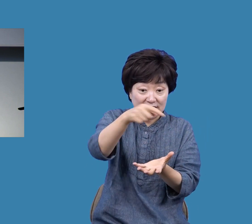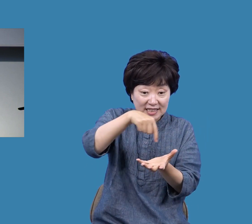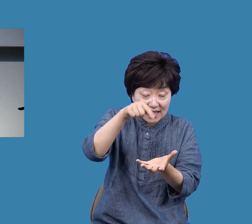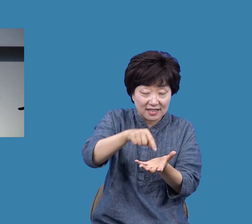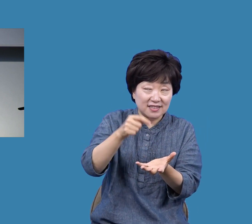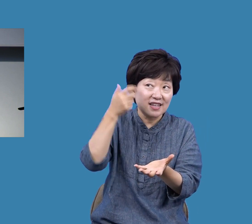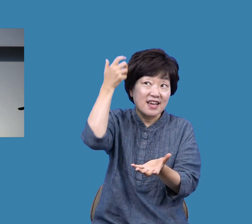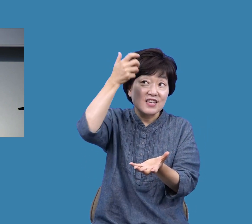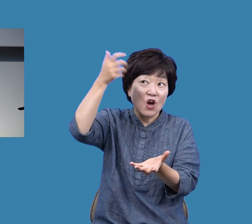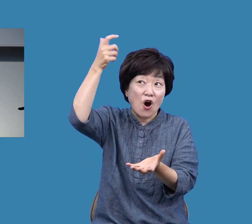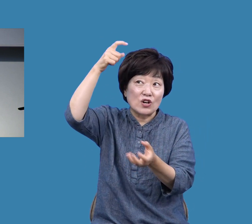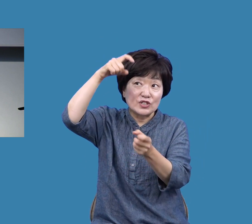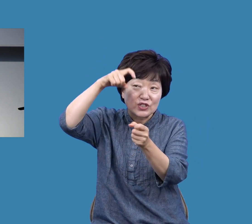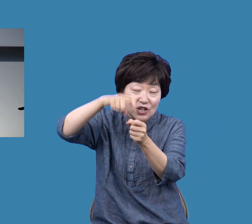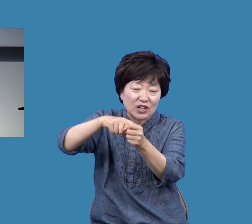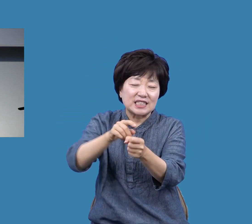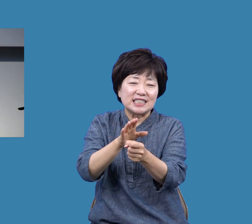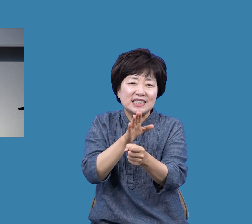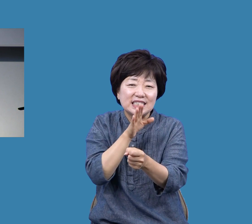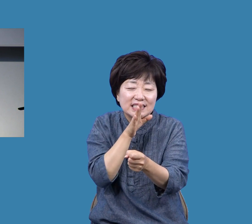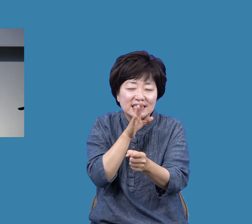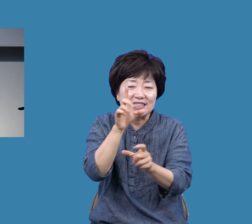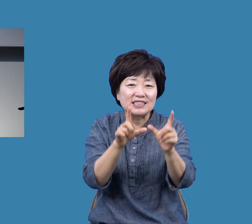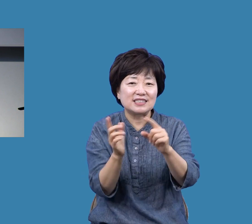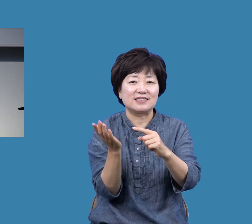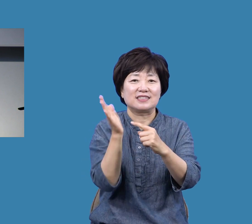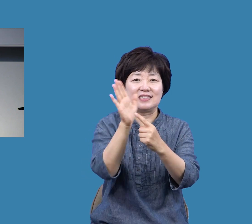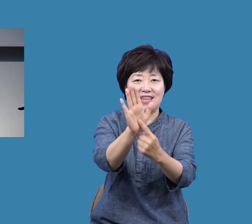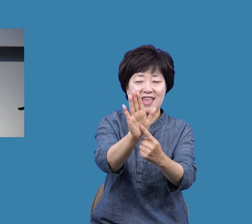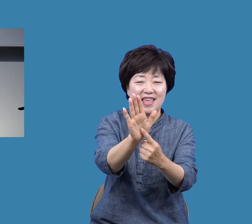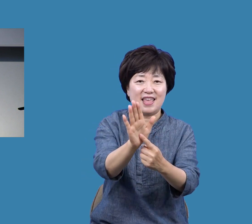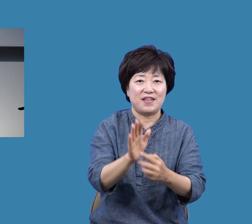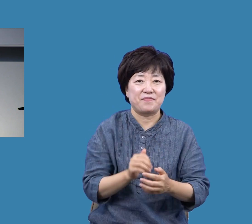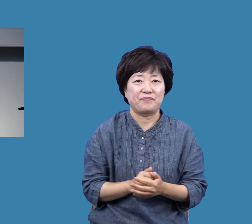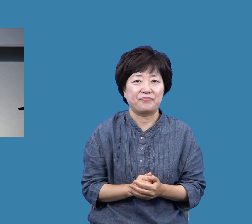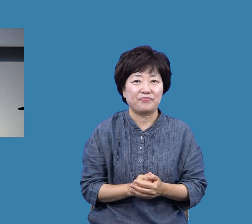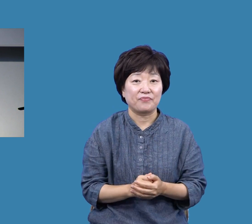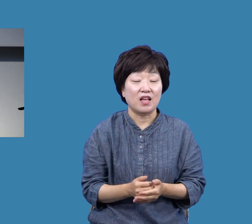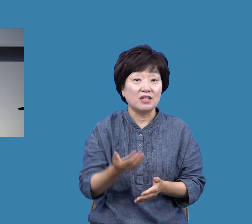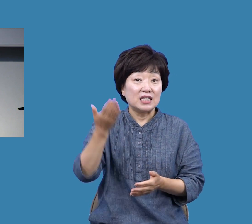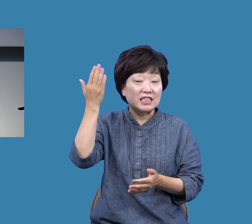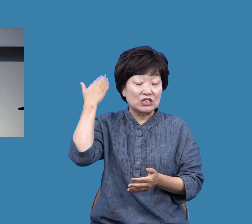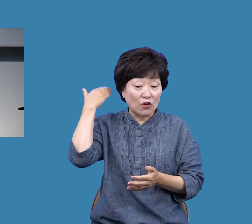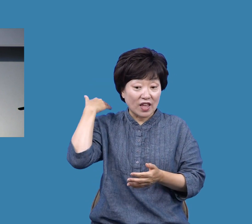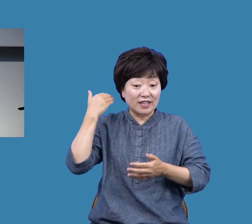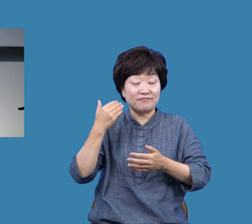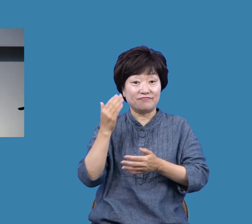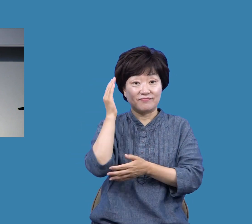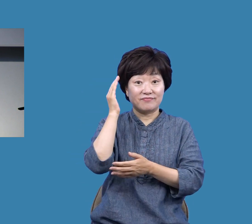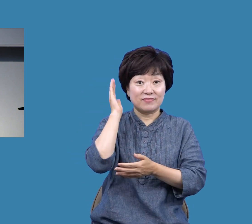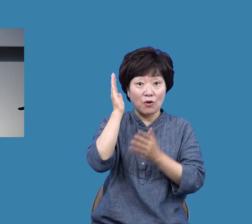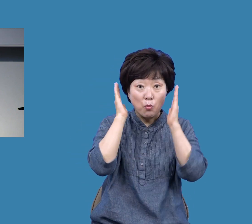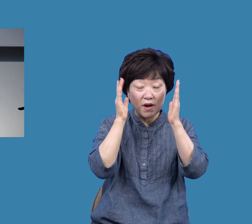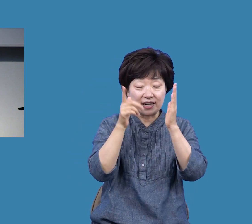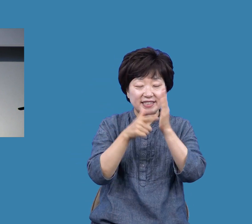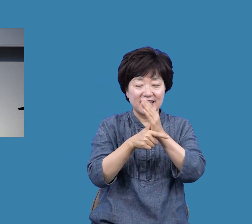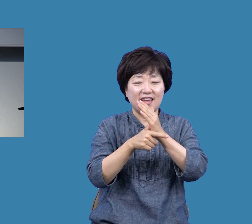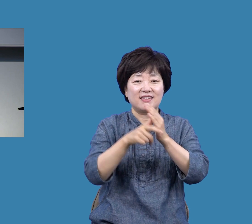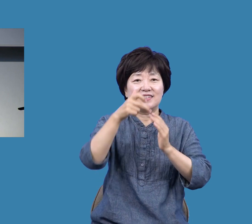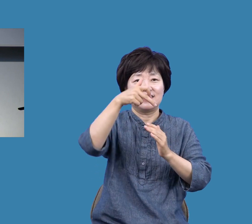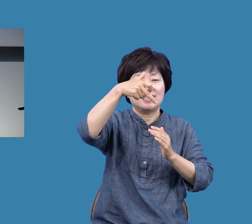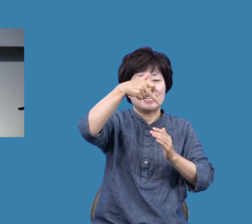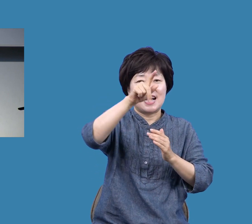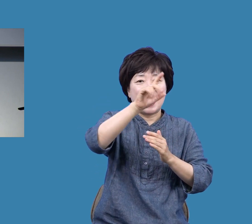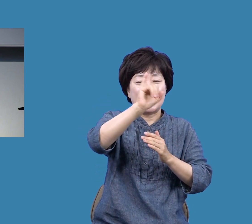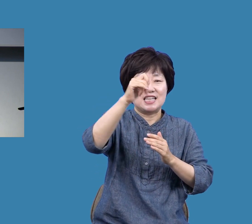처음에 우리가 이 시리즈 강의를 시작할 때 이제 카이로스의 시공간이 있고 크로노스의 시공간이 있고 뭐 그 얘기 한참